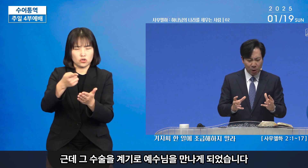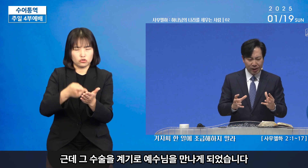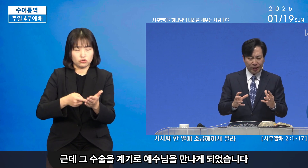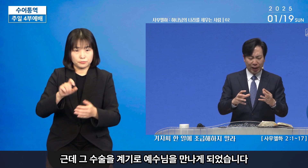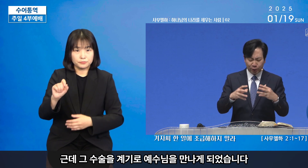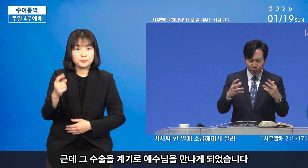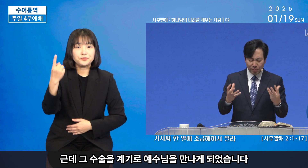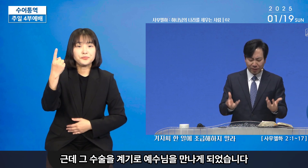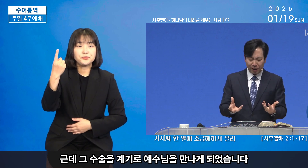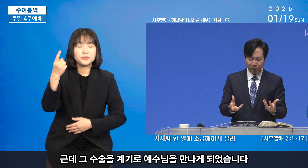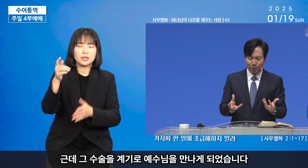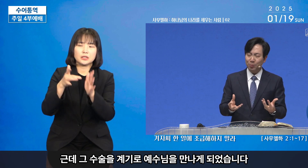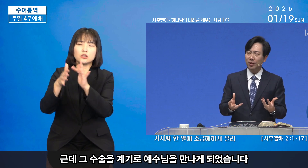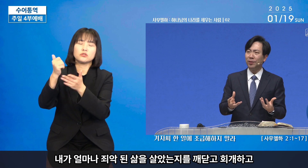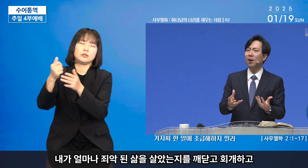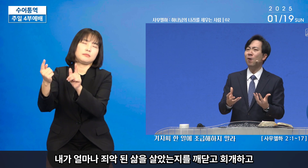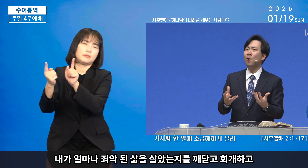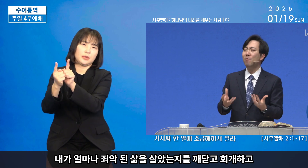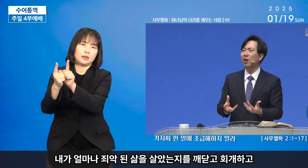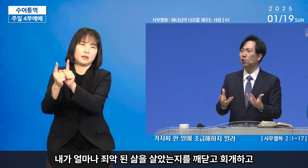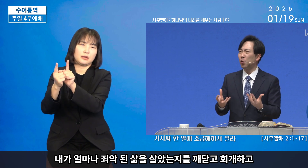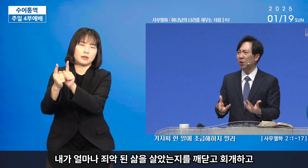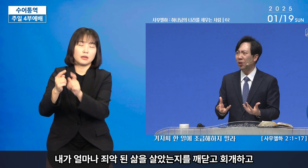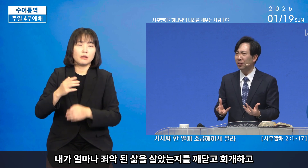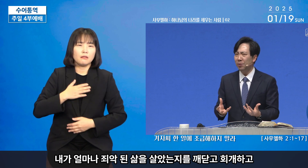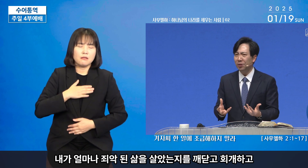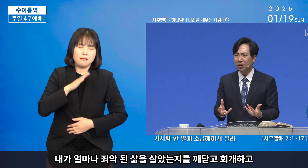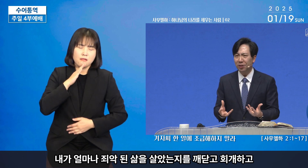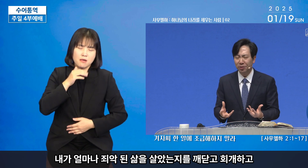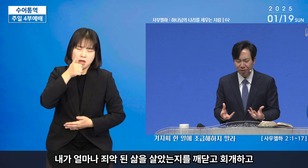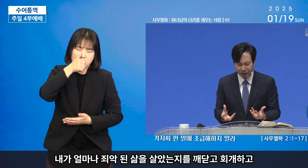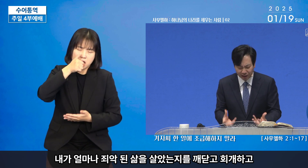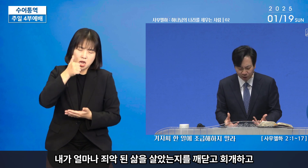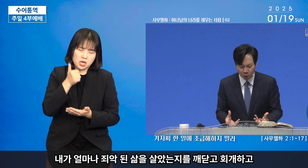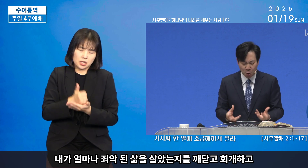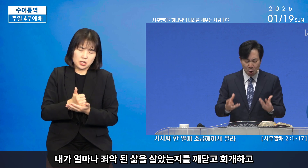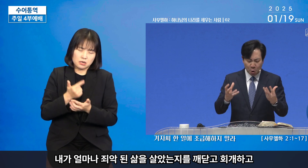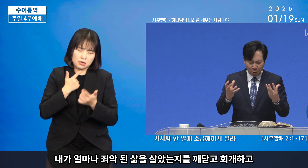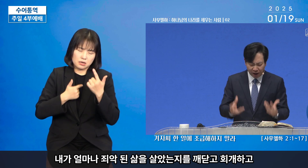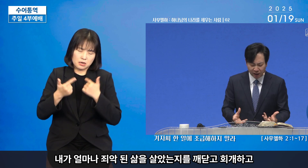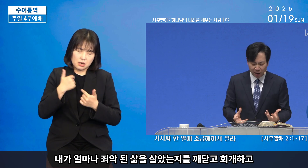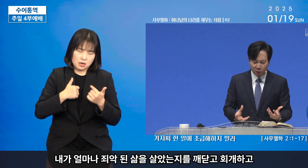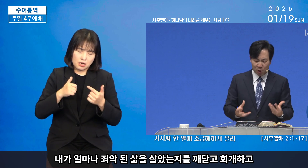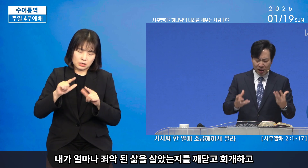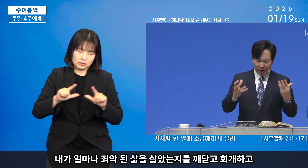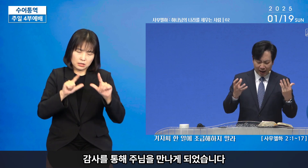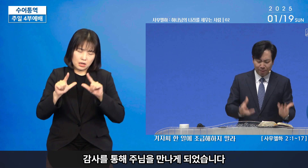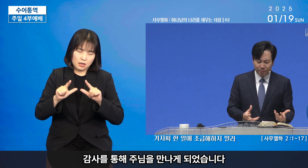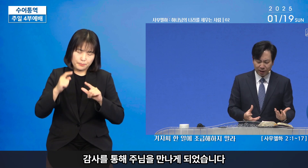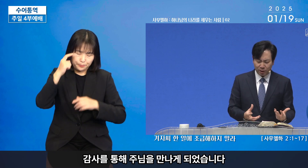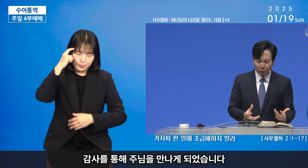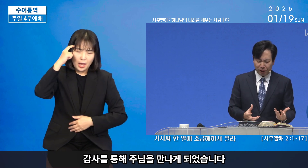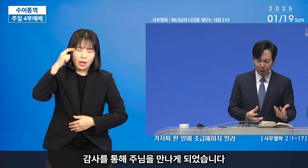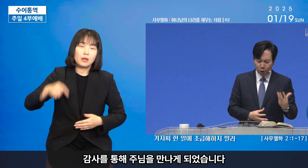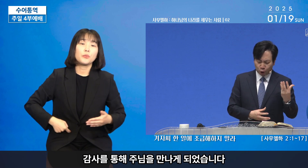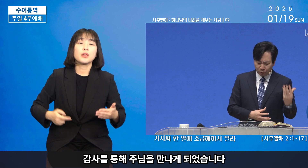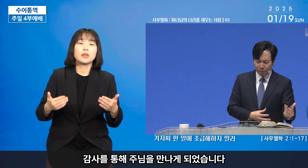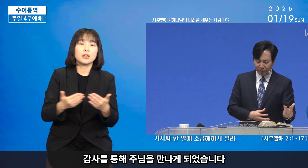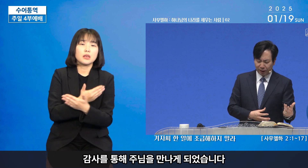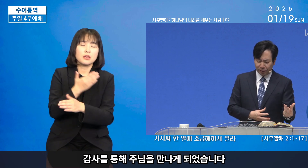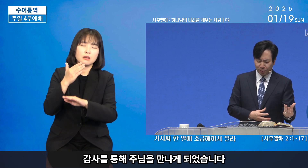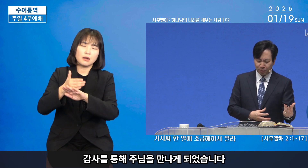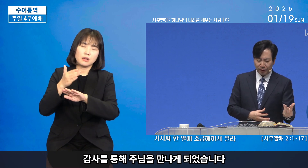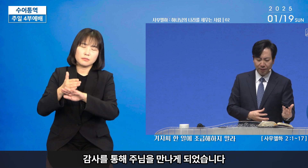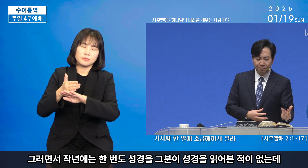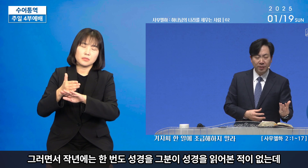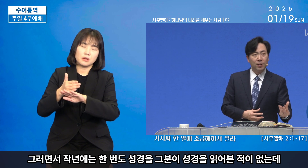계기로 예수님을 만나게 되었습니다. 내가 얼마나 죄악된 삶을 살았는지를 깨닫고 회개하고 감사를 통해 주님을